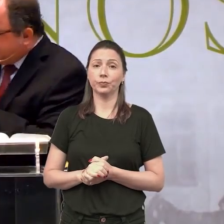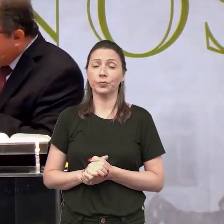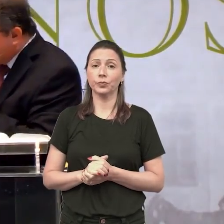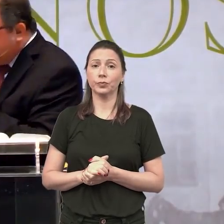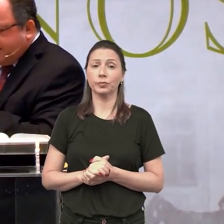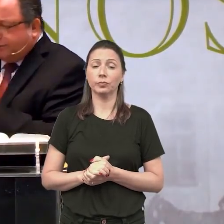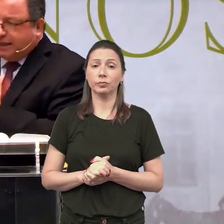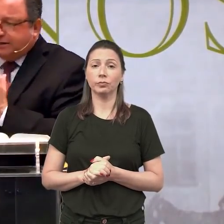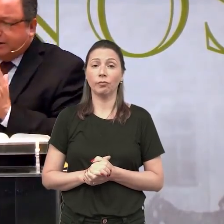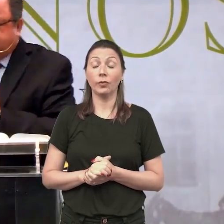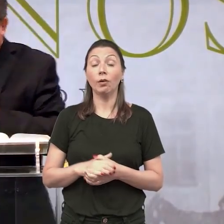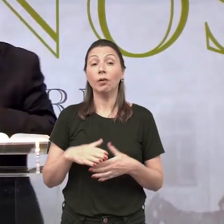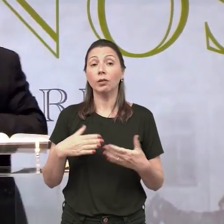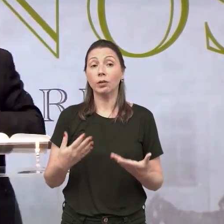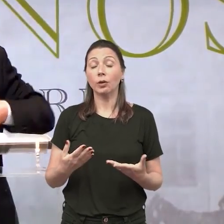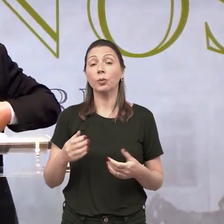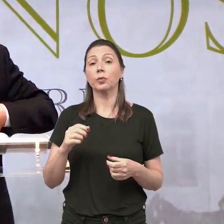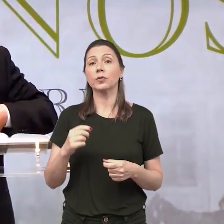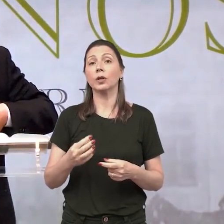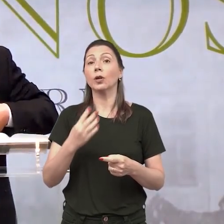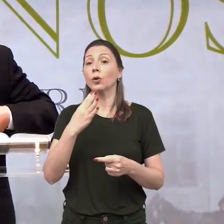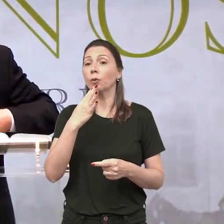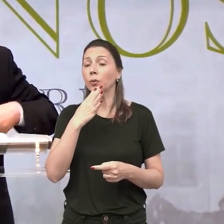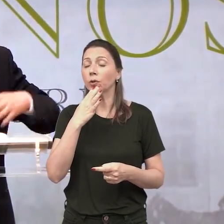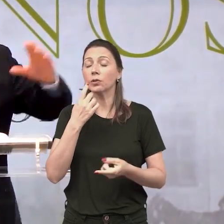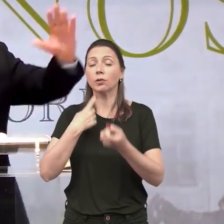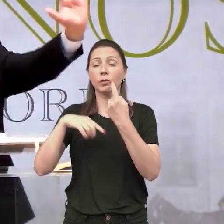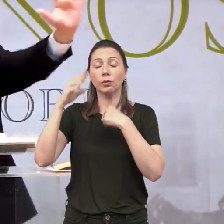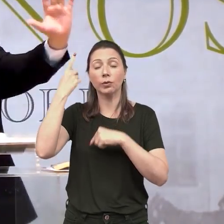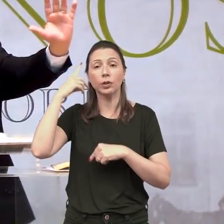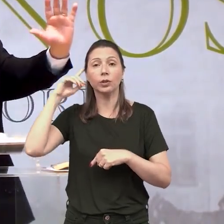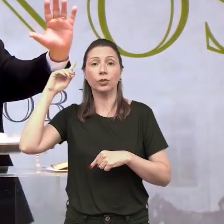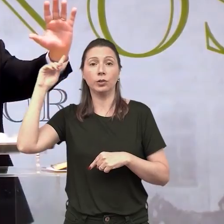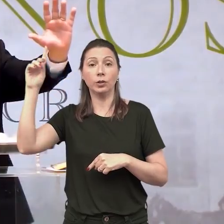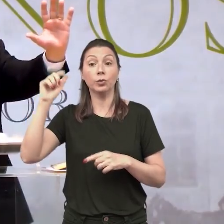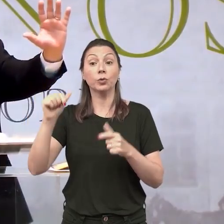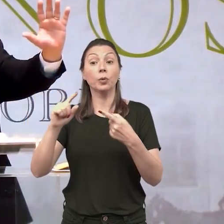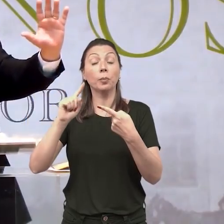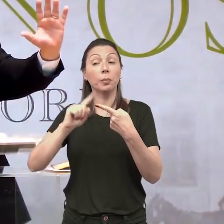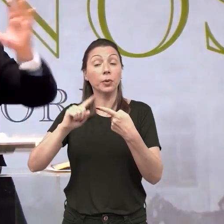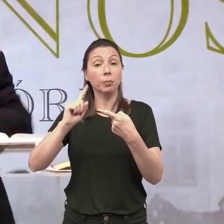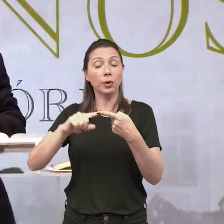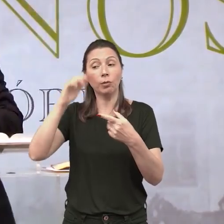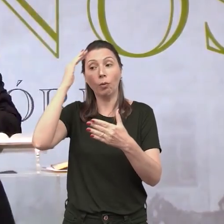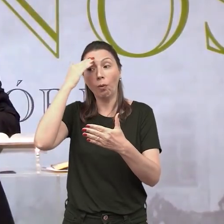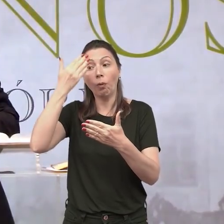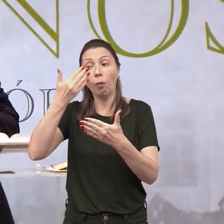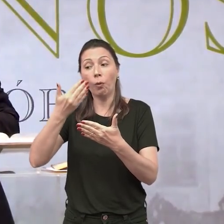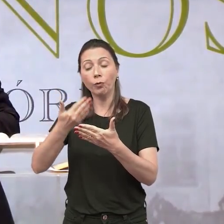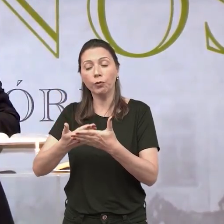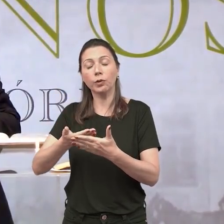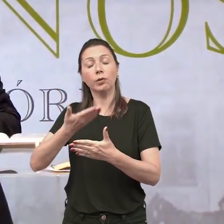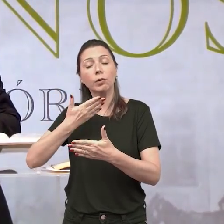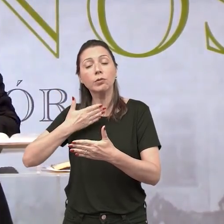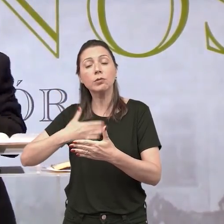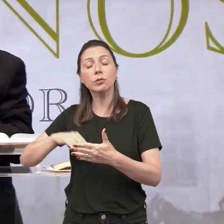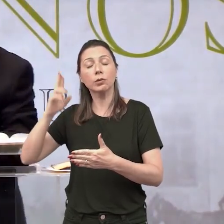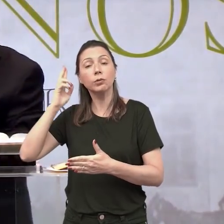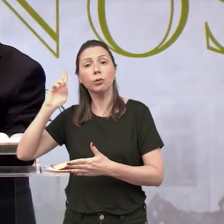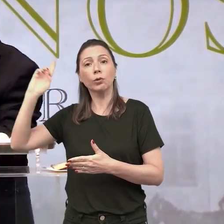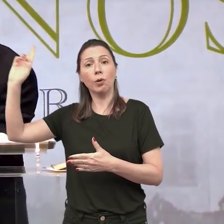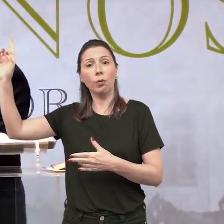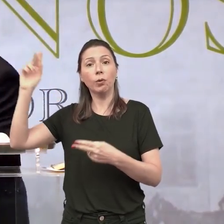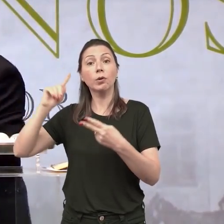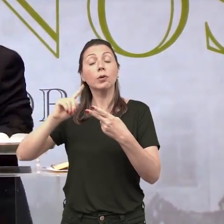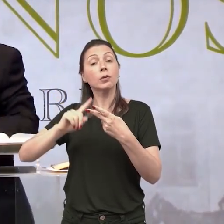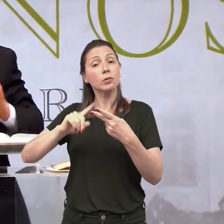Então, para você saber a vontade de Deus, primeiro você confia e descansa nele. Segundo, você